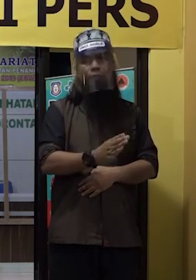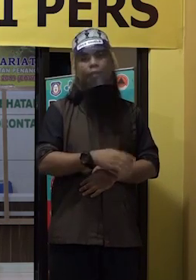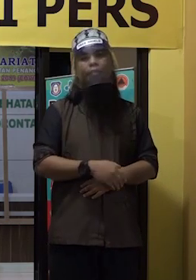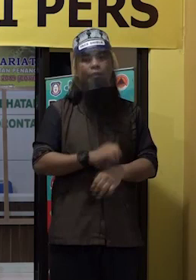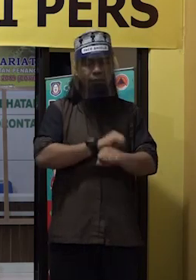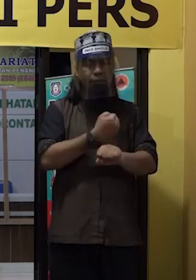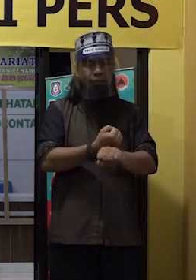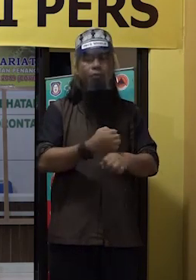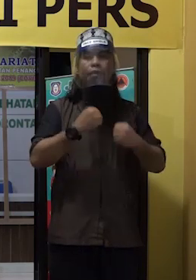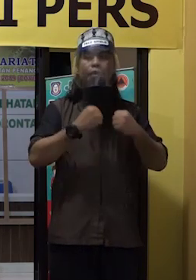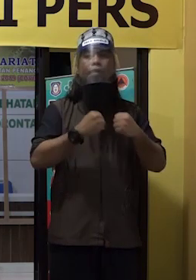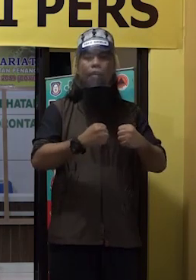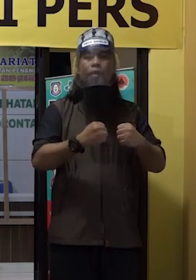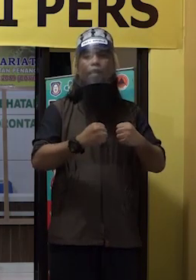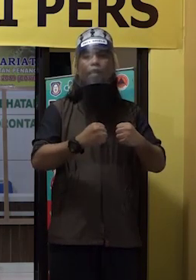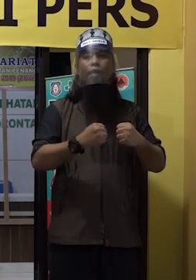kesehatan dengan